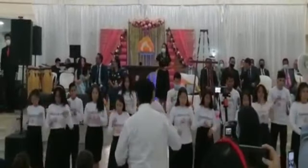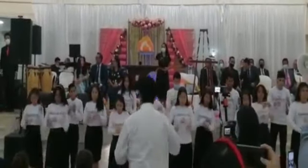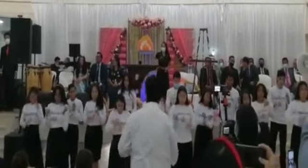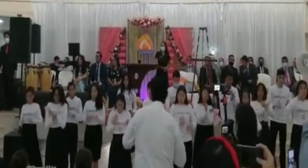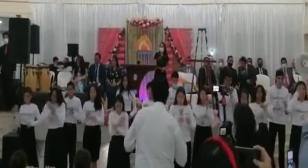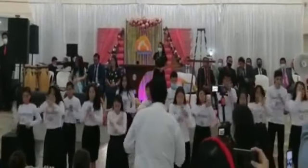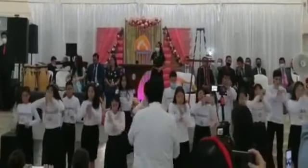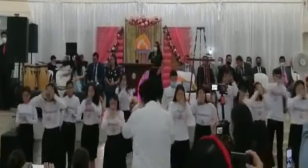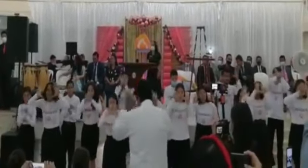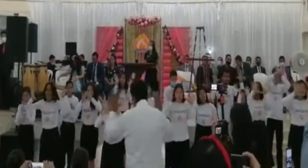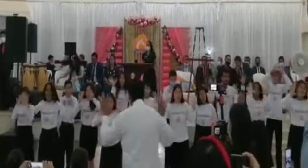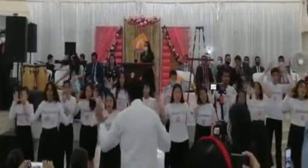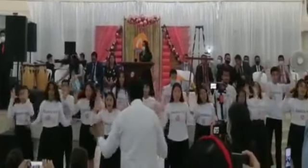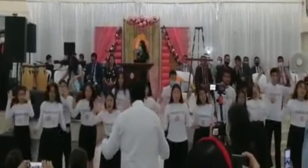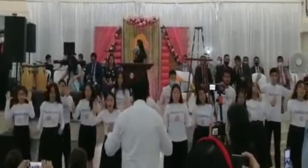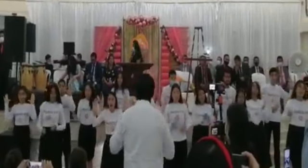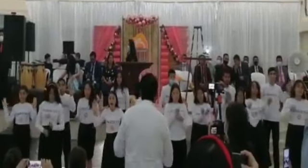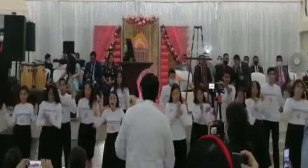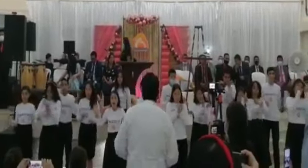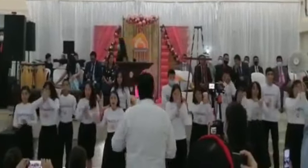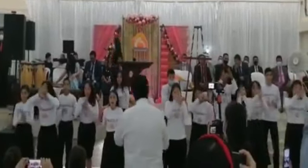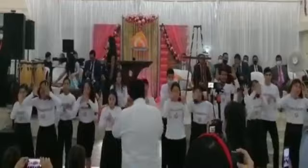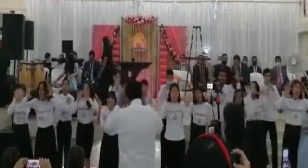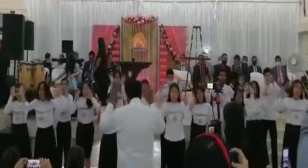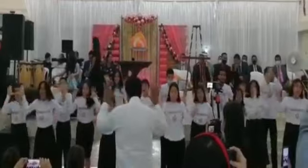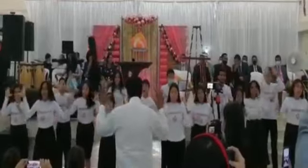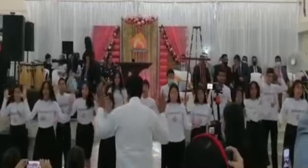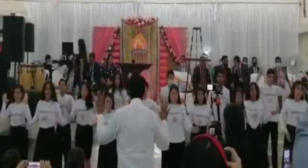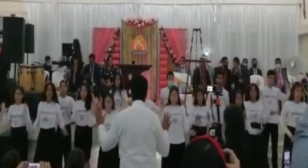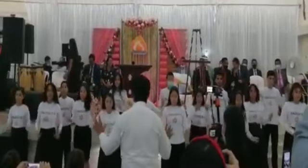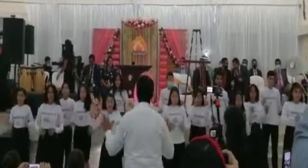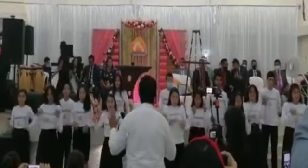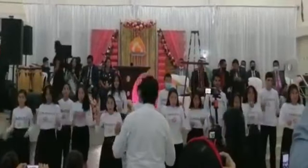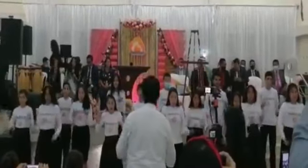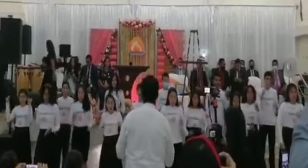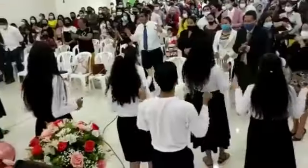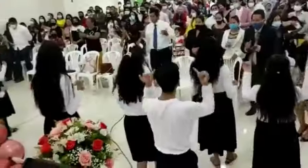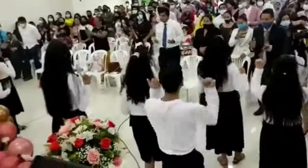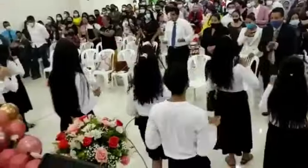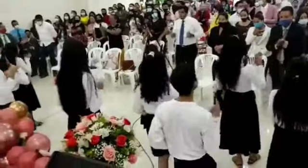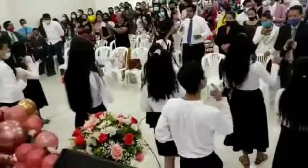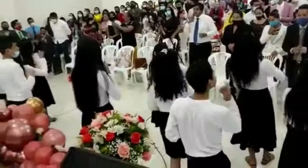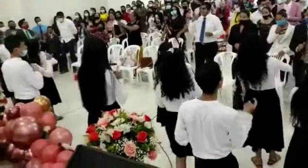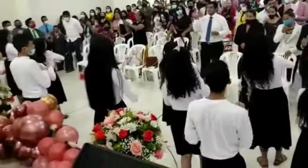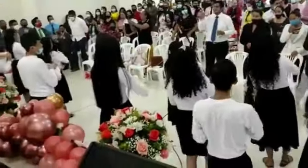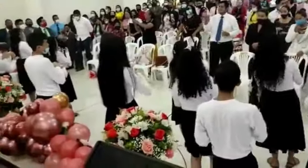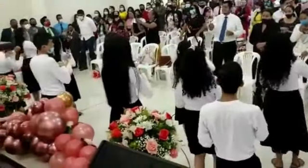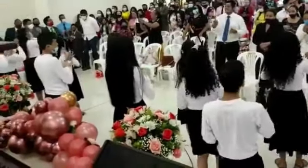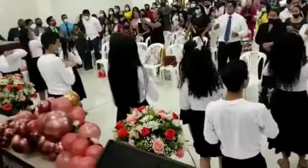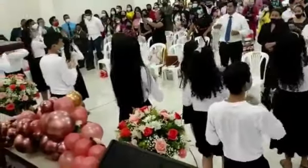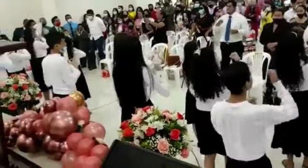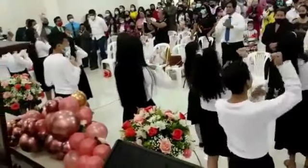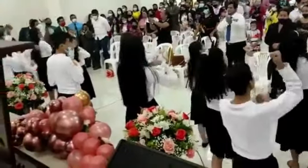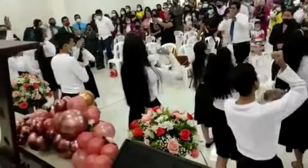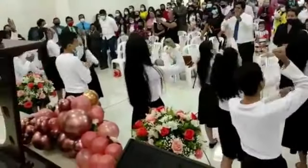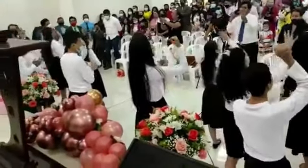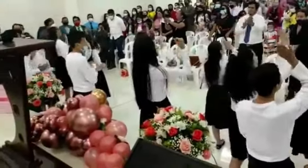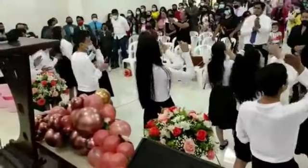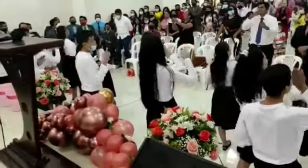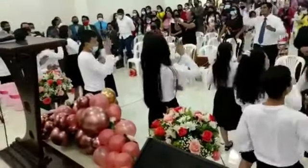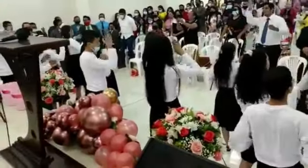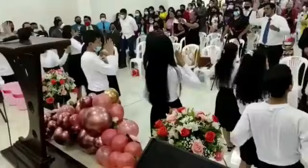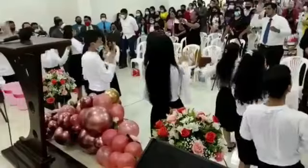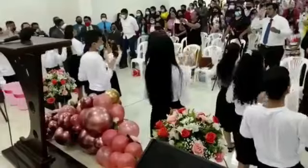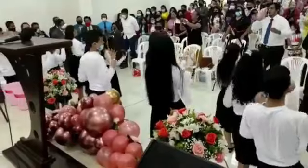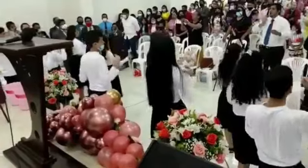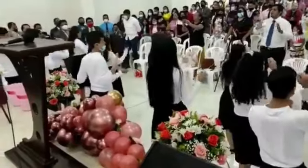Y el dolor desapareció. Desapareció. Ahora dice el débil, fuerte soy en